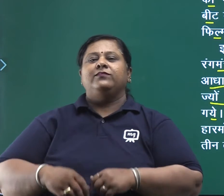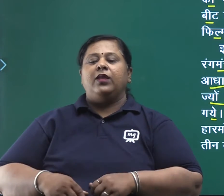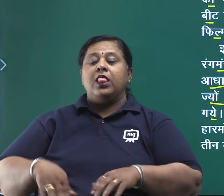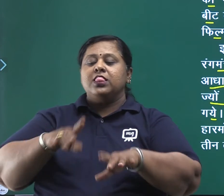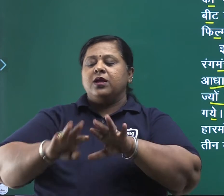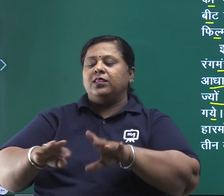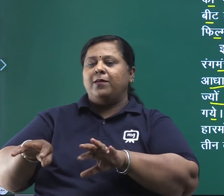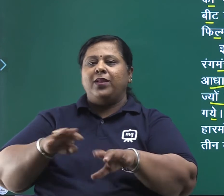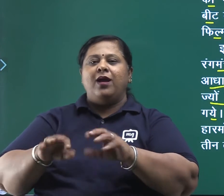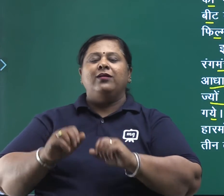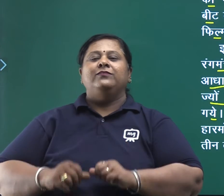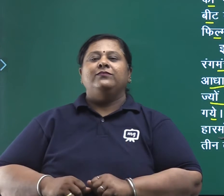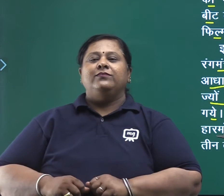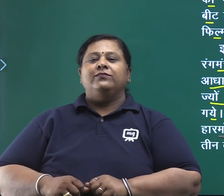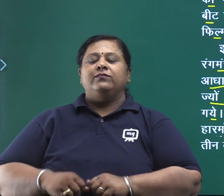तबला,